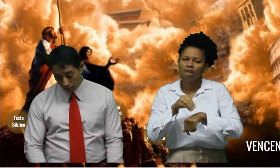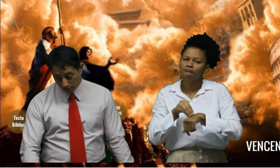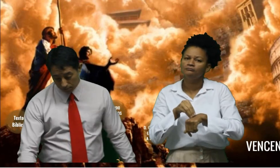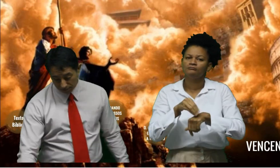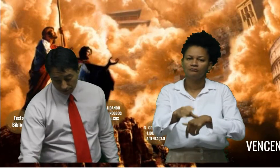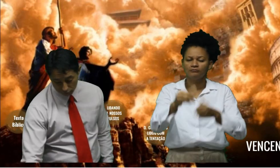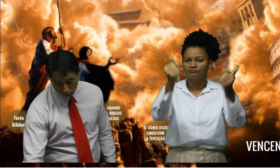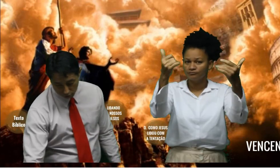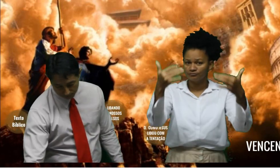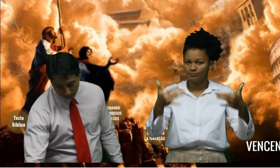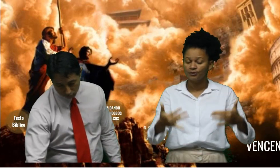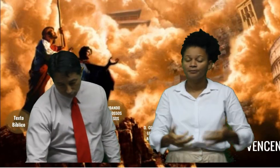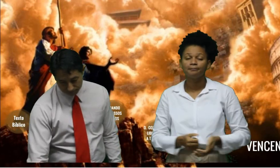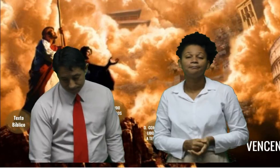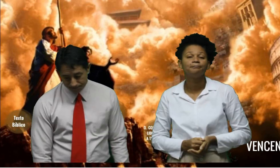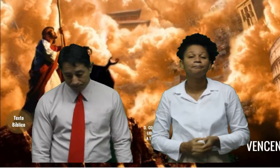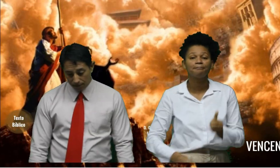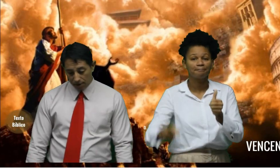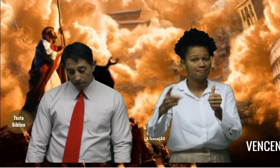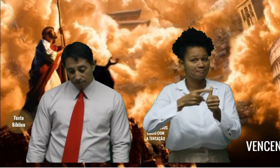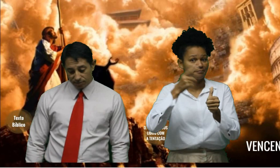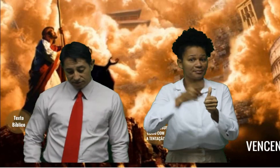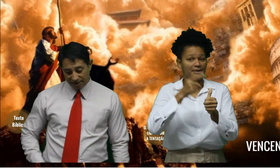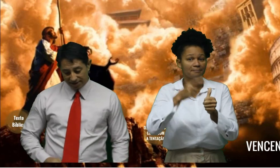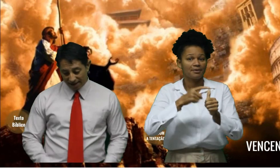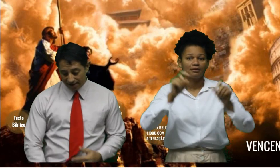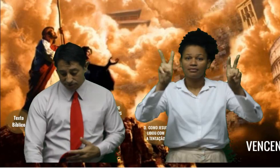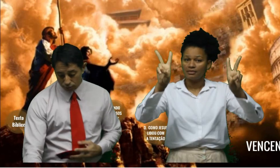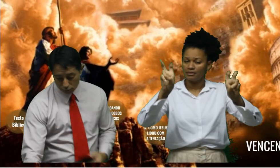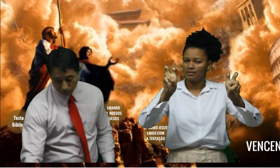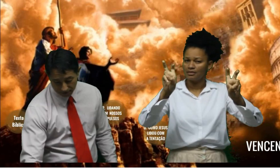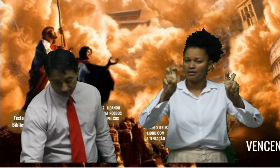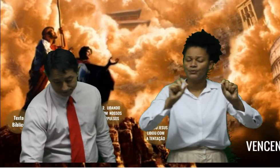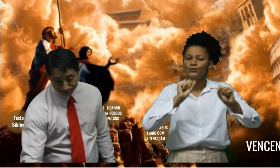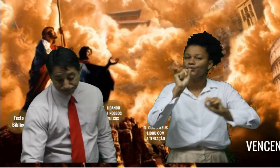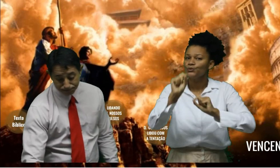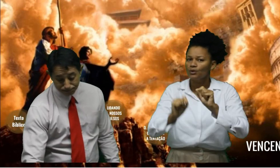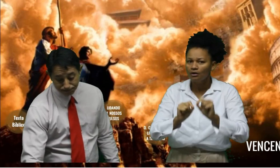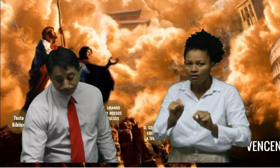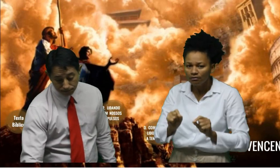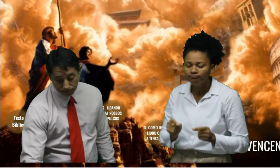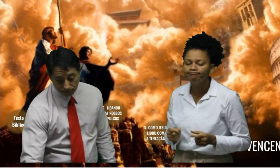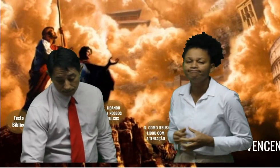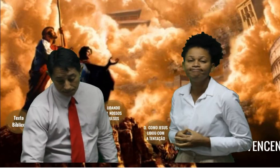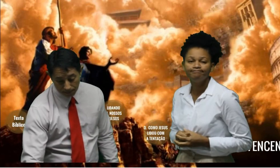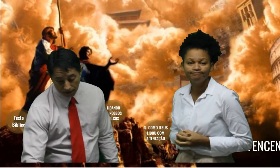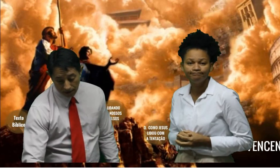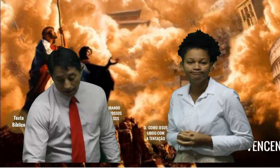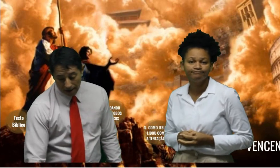de agora. O primeiro tópico, vamos tratar sobre